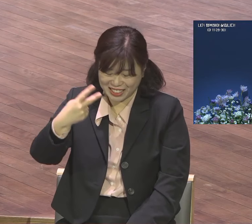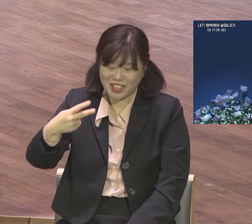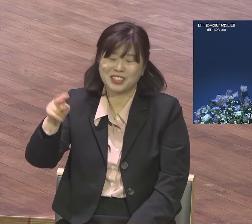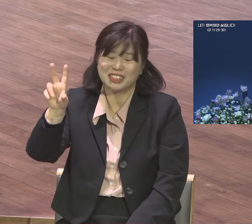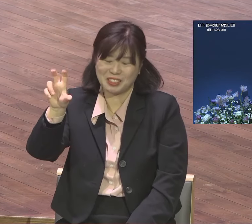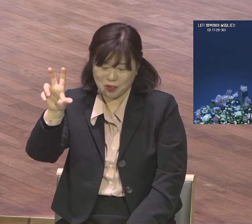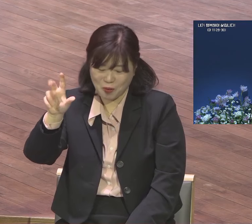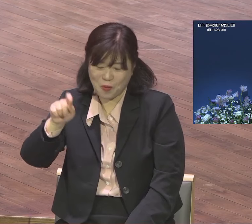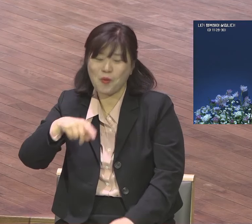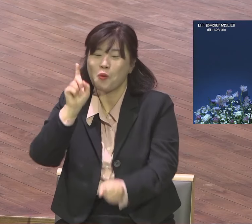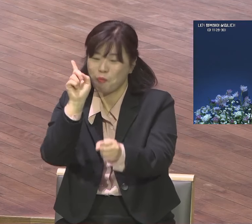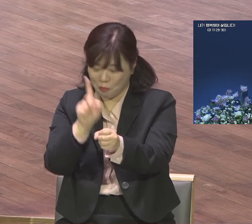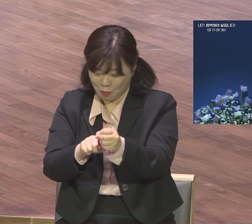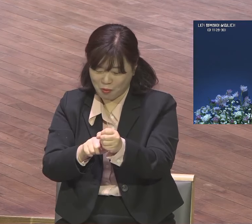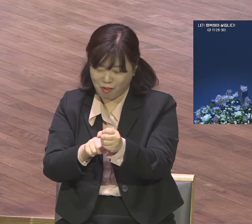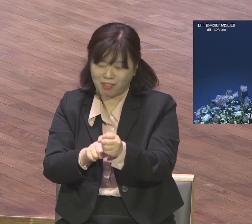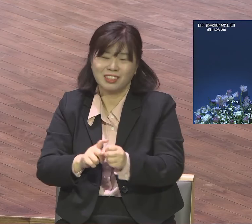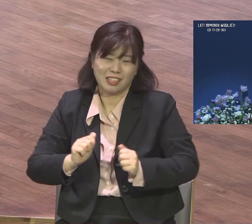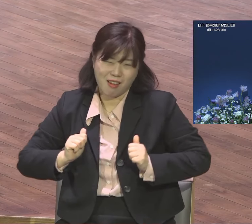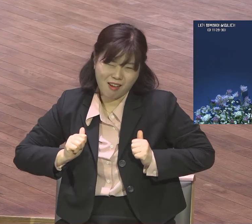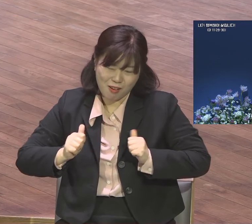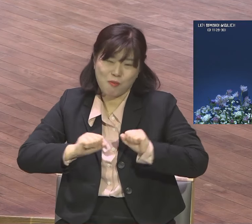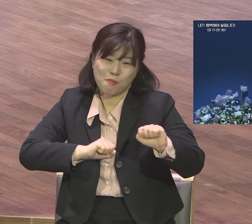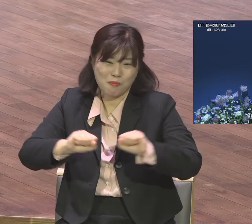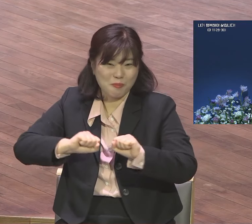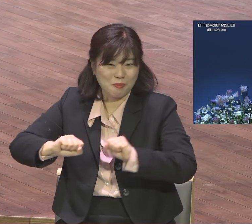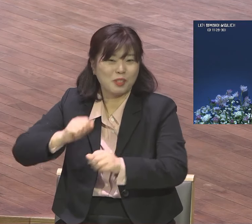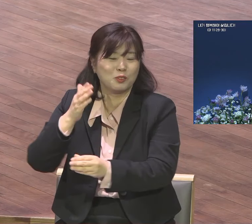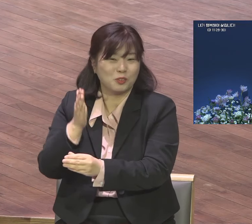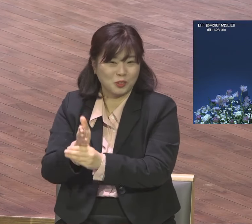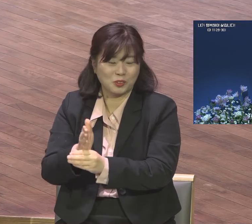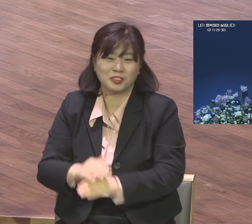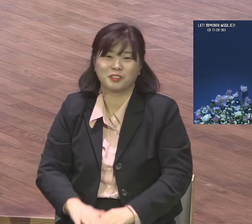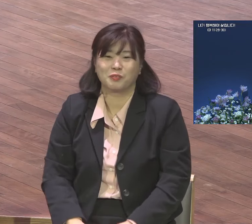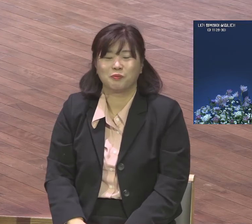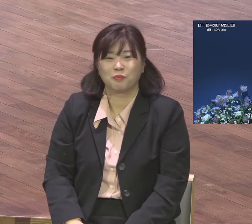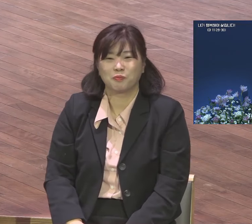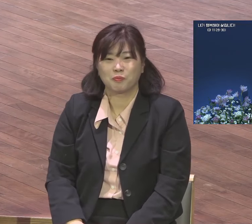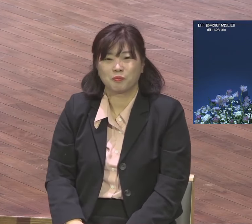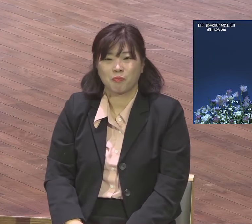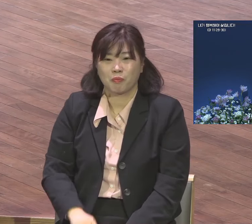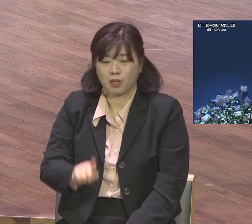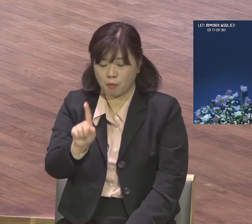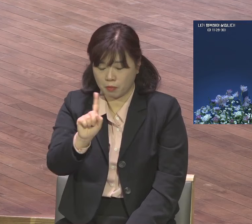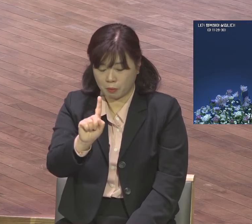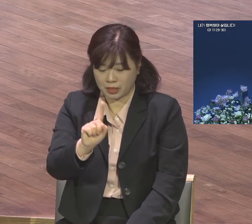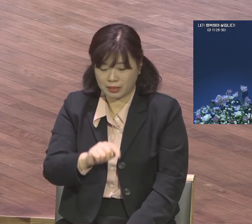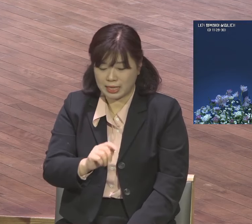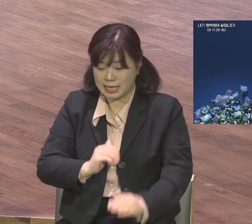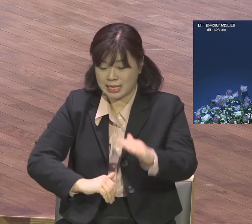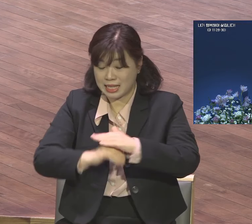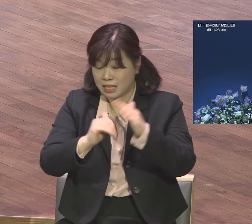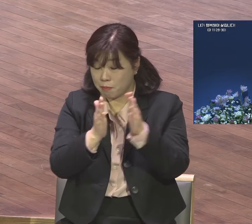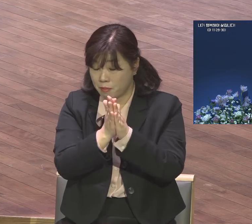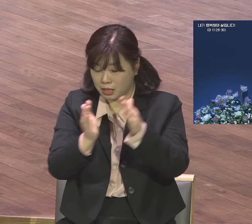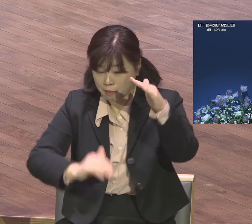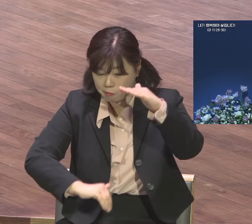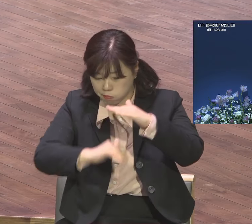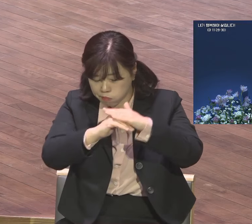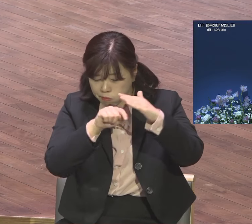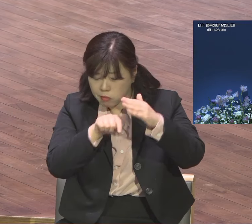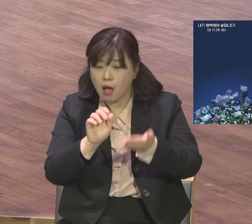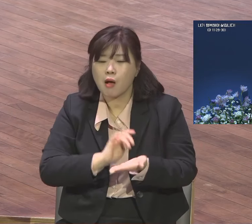1만 명을 돌파하자는 의미가 담겨 있습니다. 단순히 1만 명이라는 숫자 개념보다는